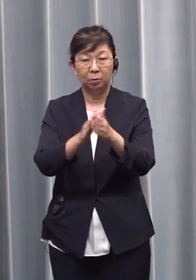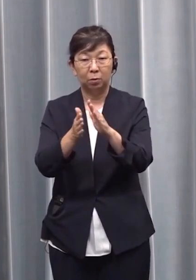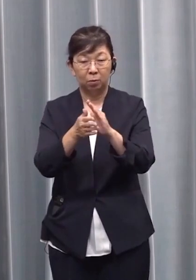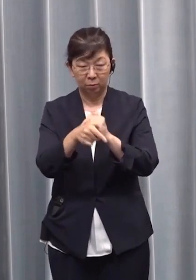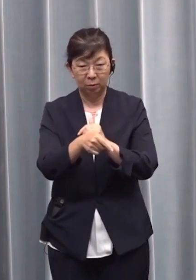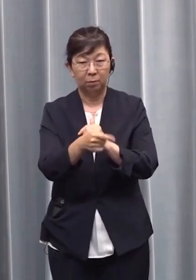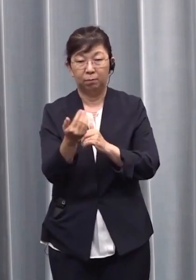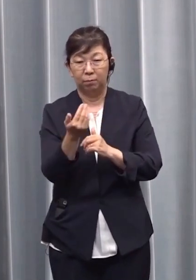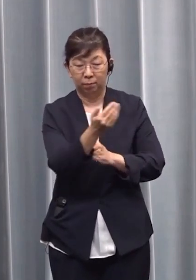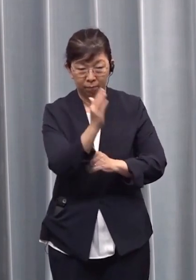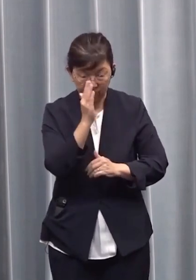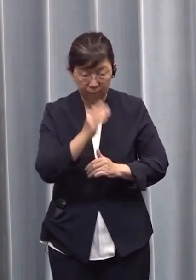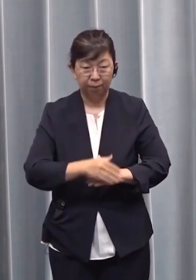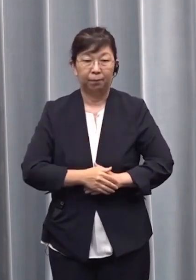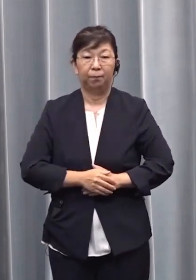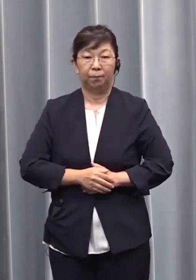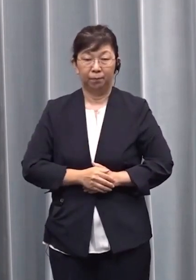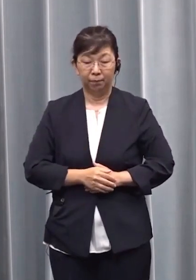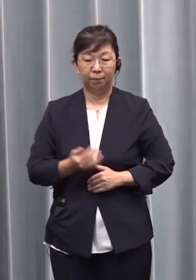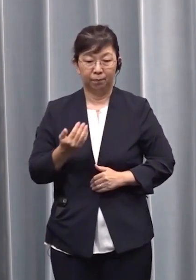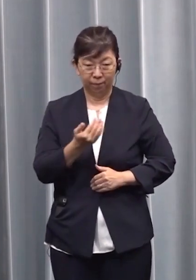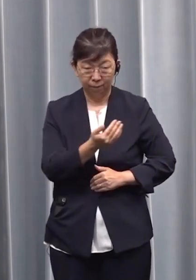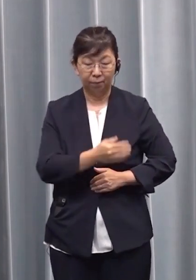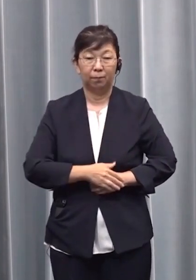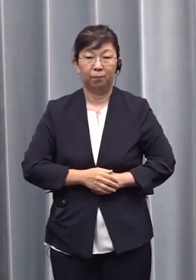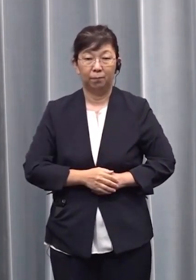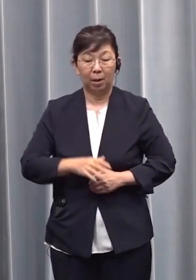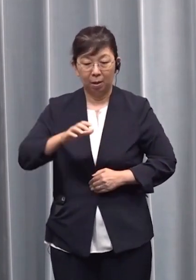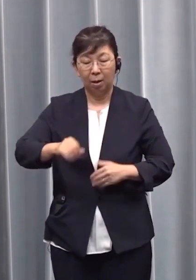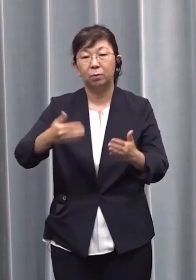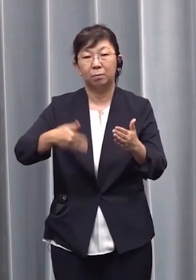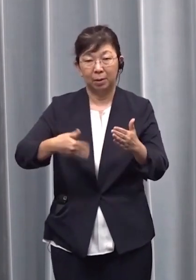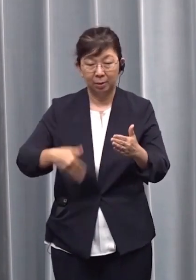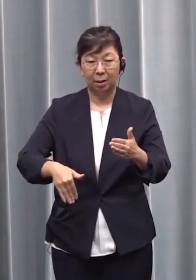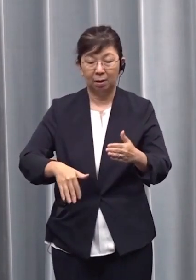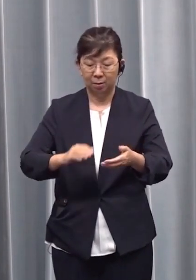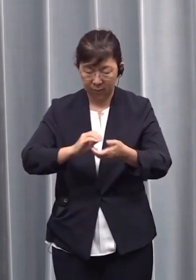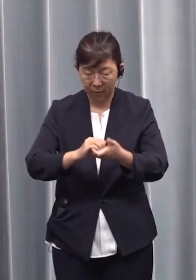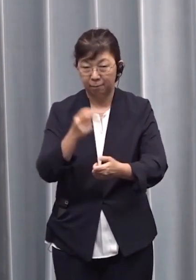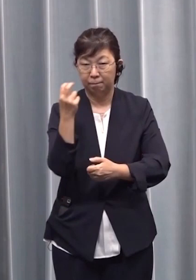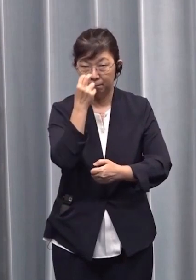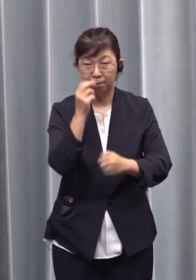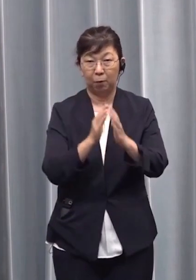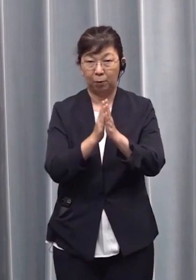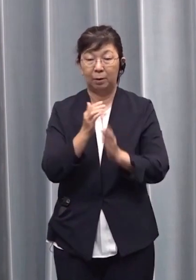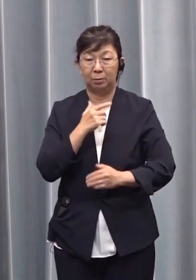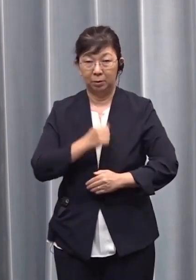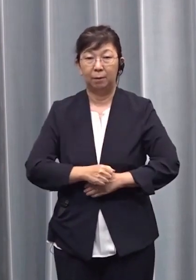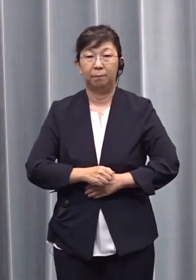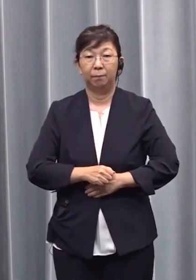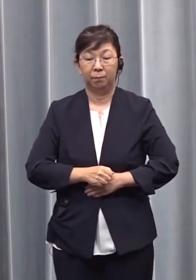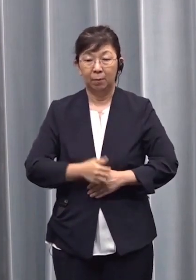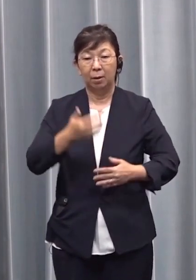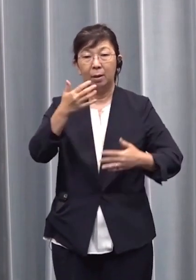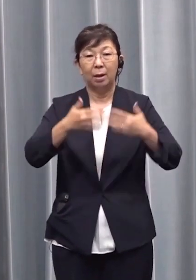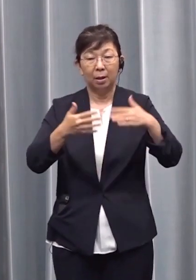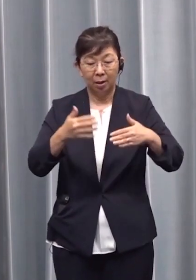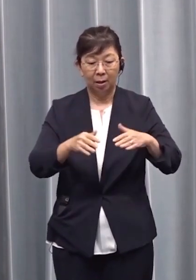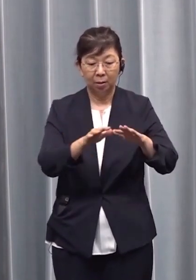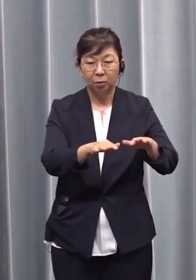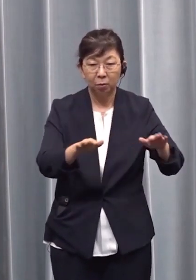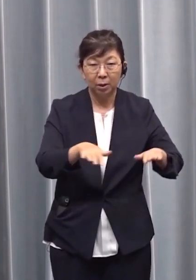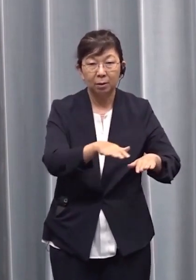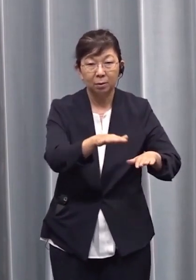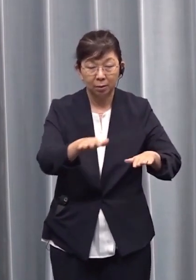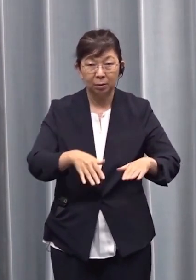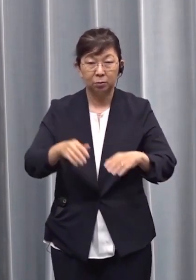ねをいただきたいと思います。 はい、関連で。把握していないということなのでぜひチェックしていただきたいんですが、まあ、ここには映画少年たちとのタイアップポ